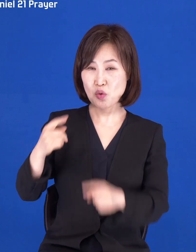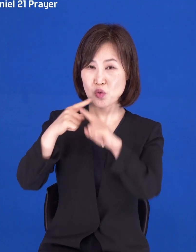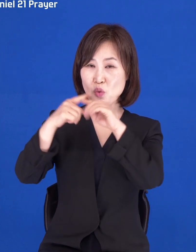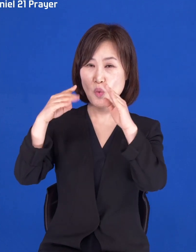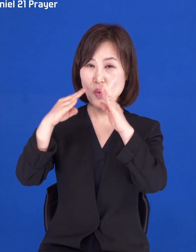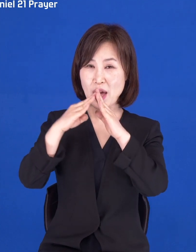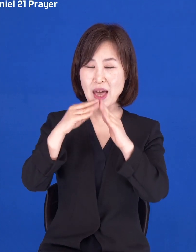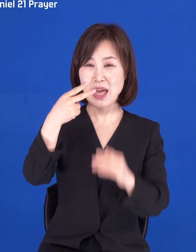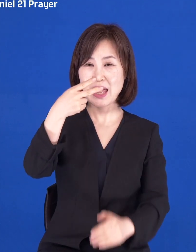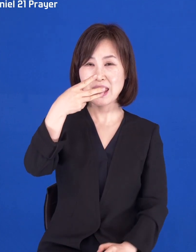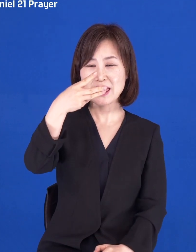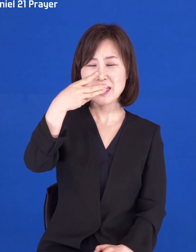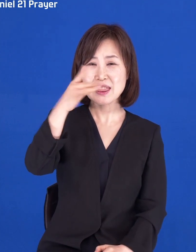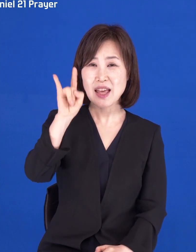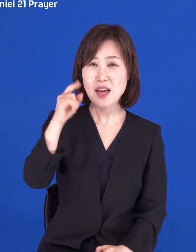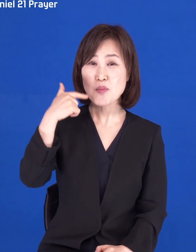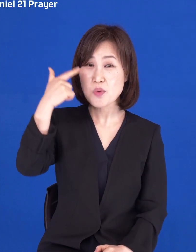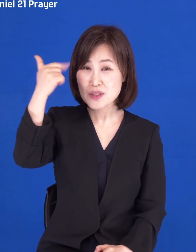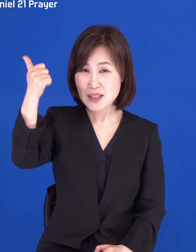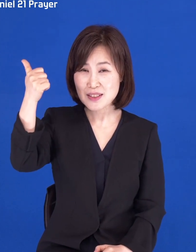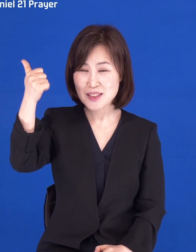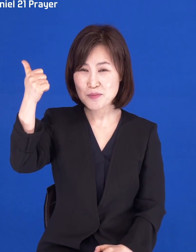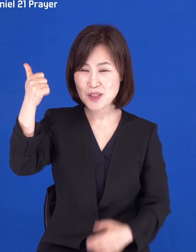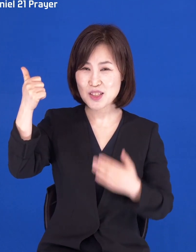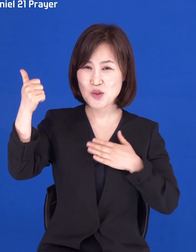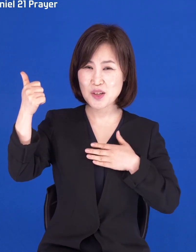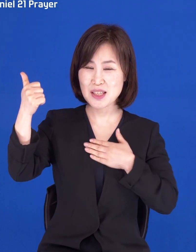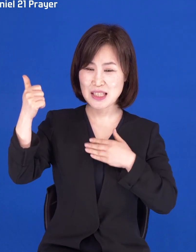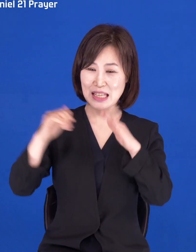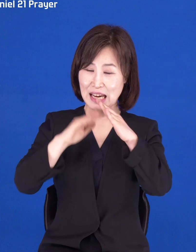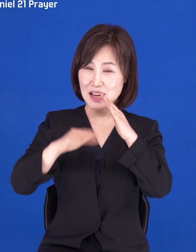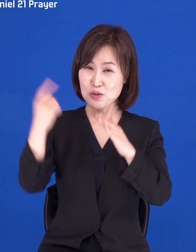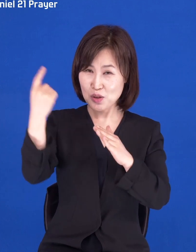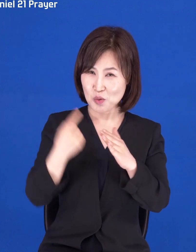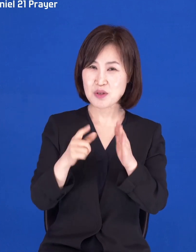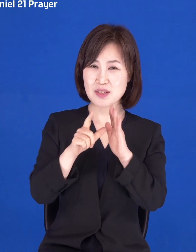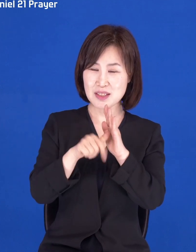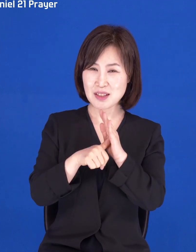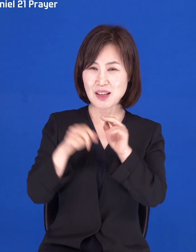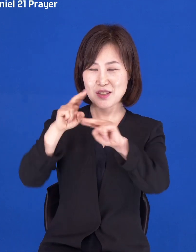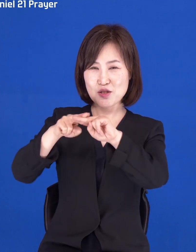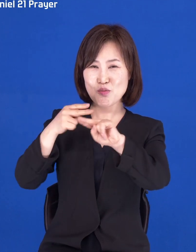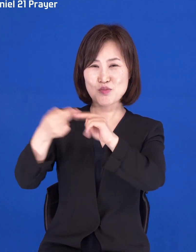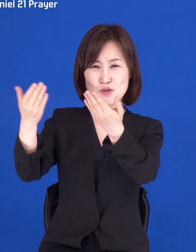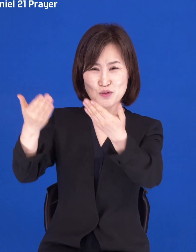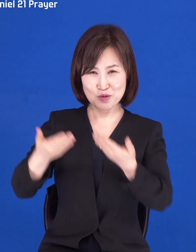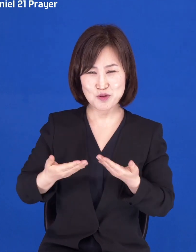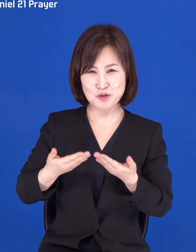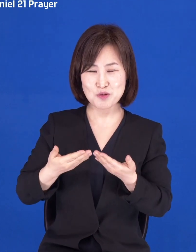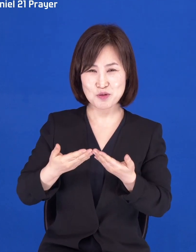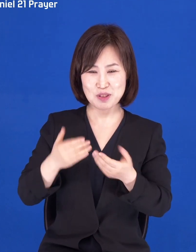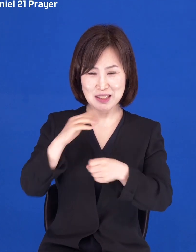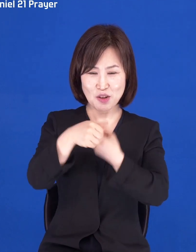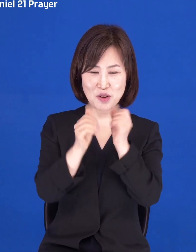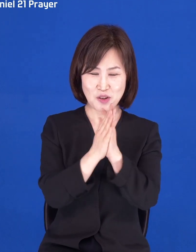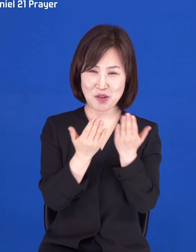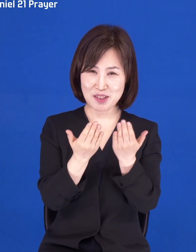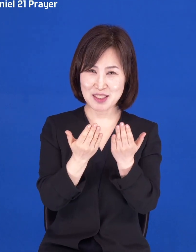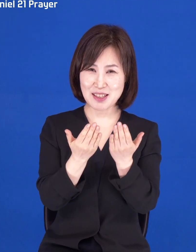태목사님이 저희 조선에 방문 나왔을 때, 저희 가정에 나오셨을 때 선물로 주고 간